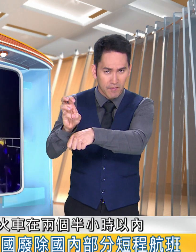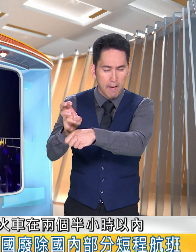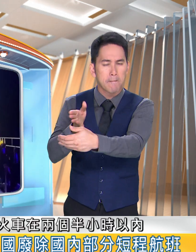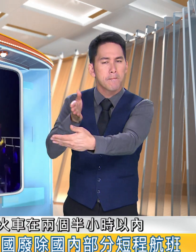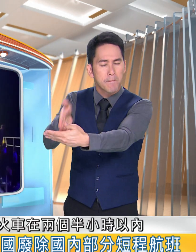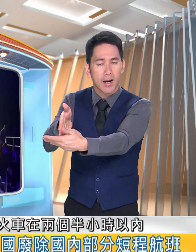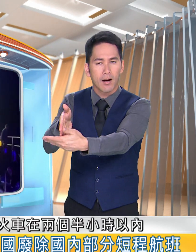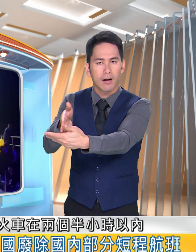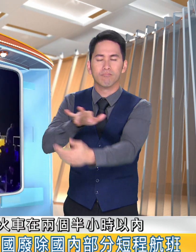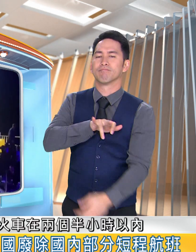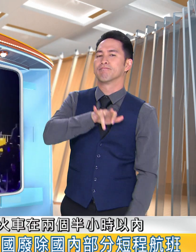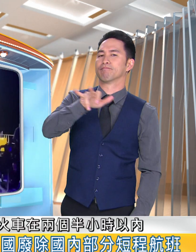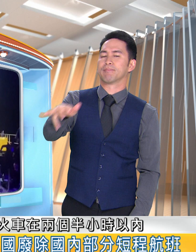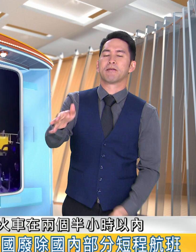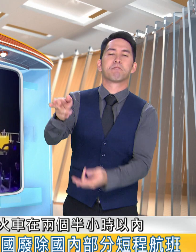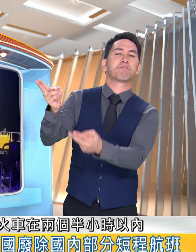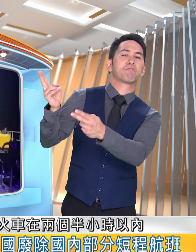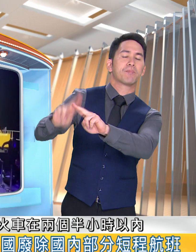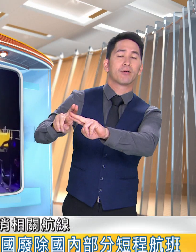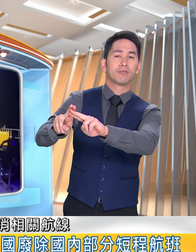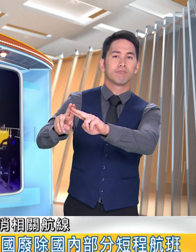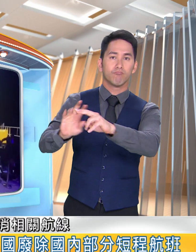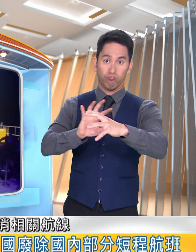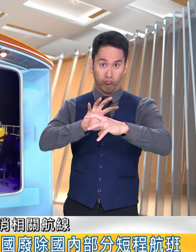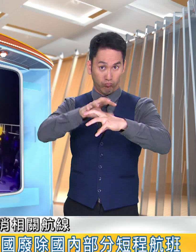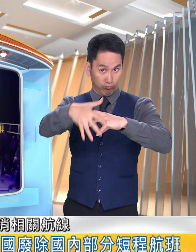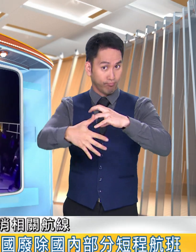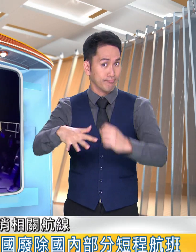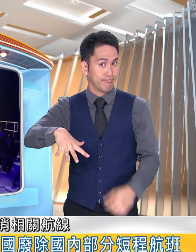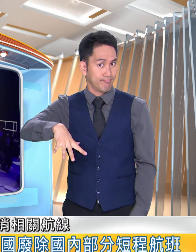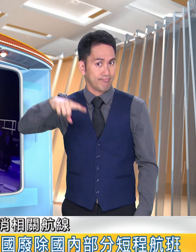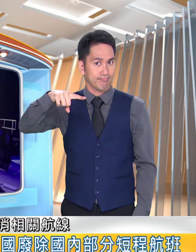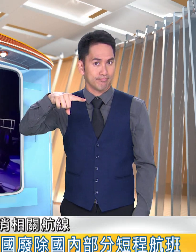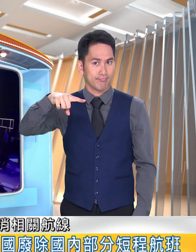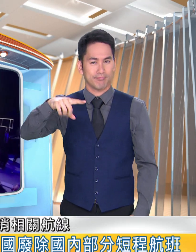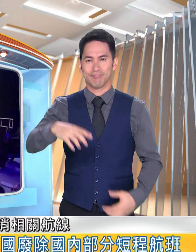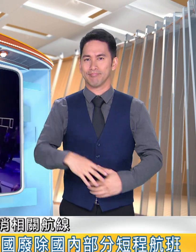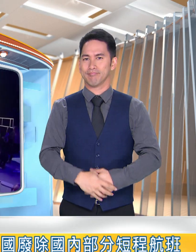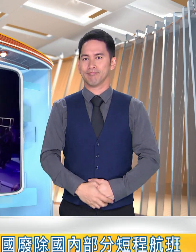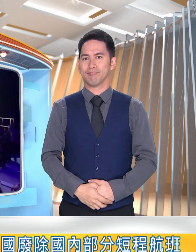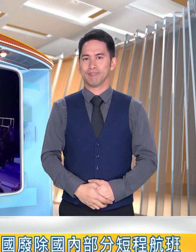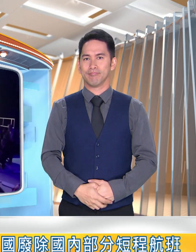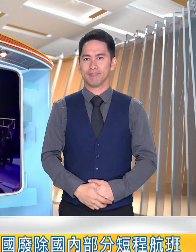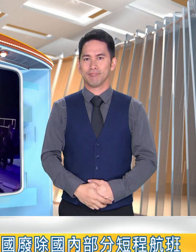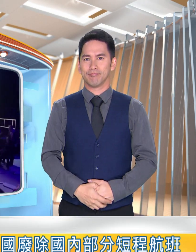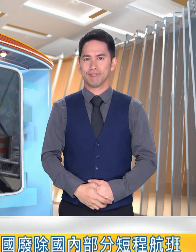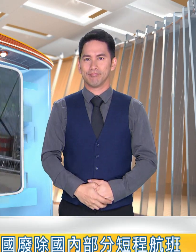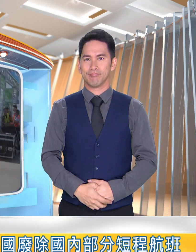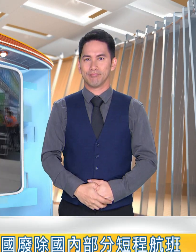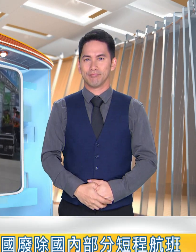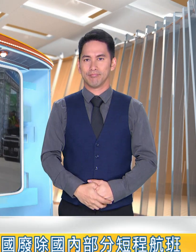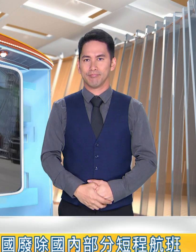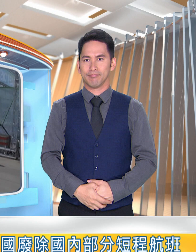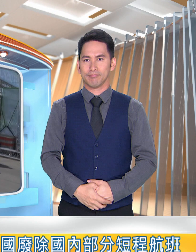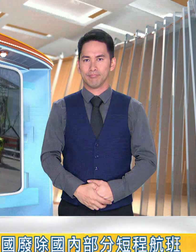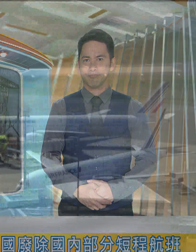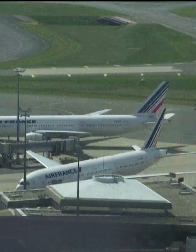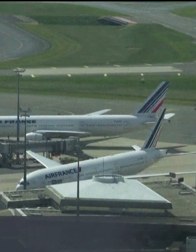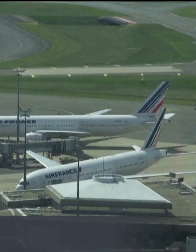车在2.5小时以内抵达的路线，就取消相关航线，也是全球创举。 法国